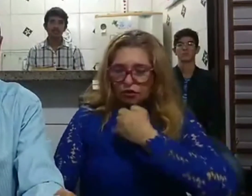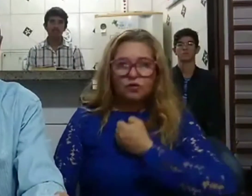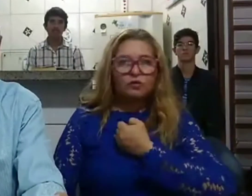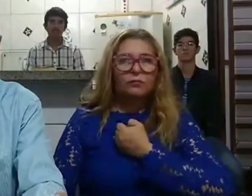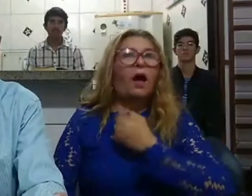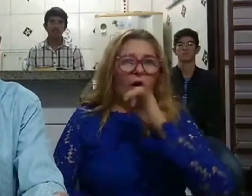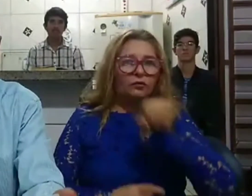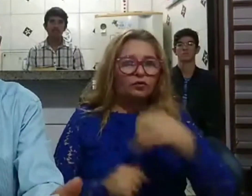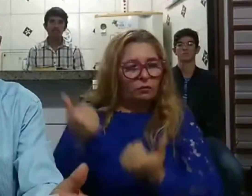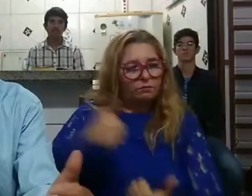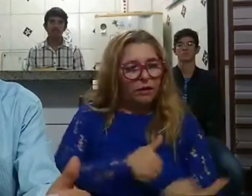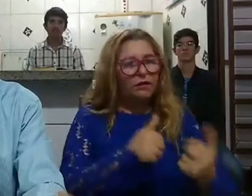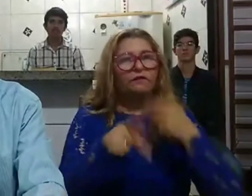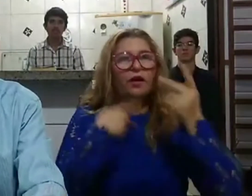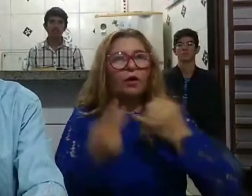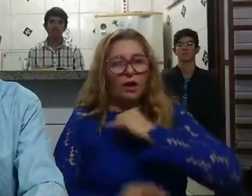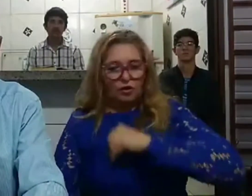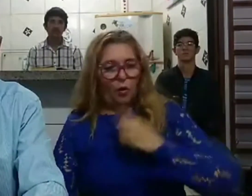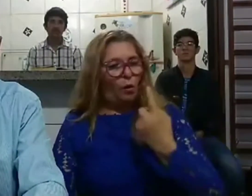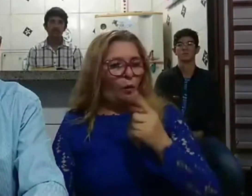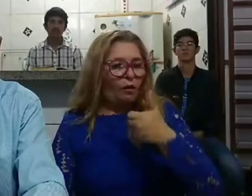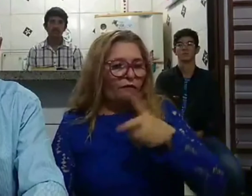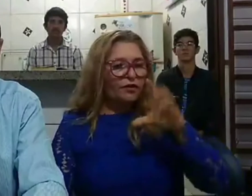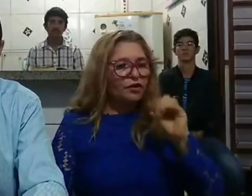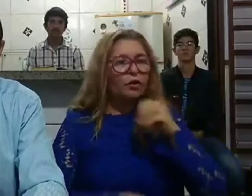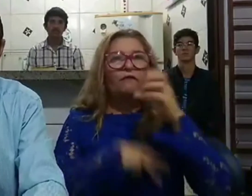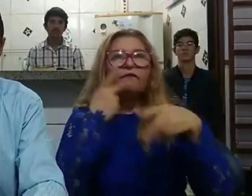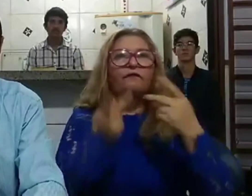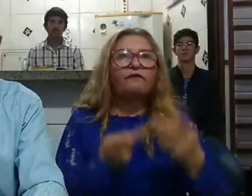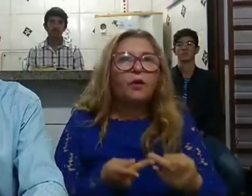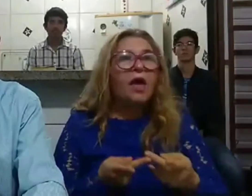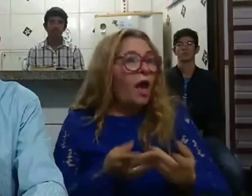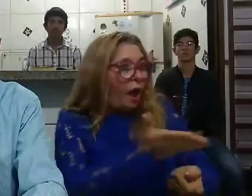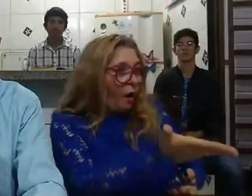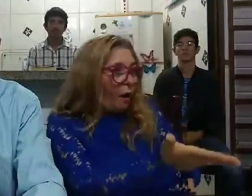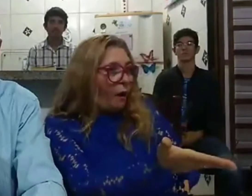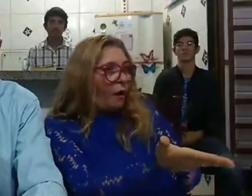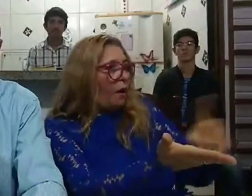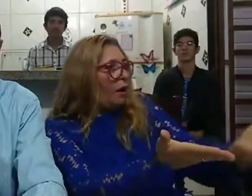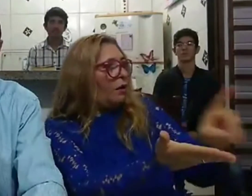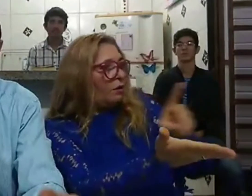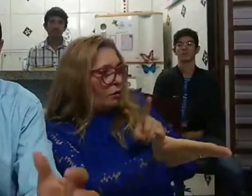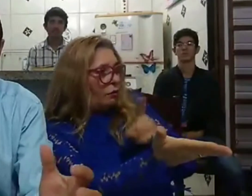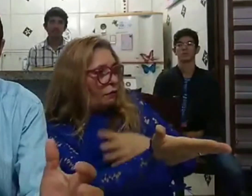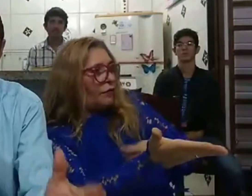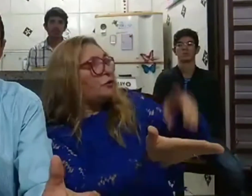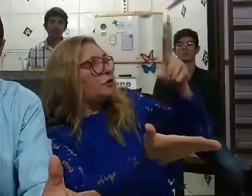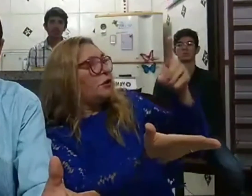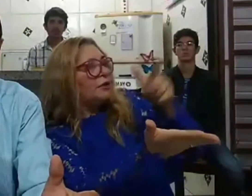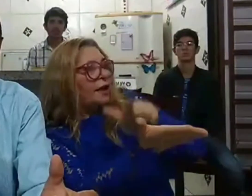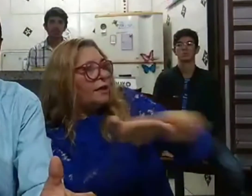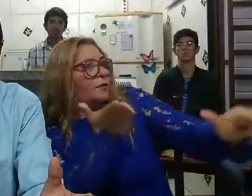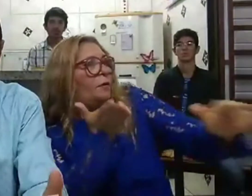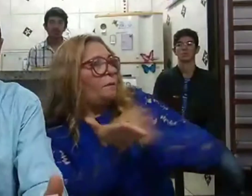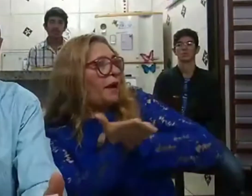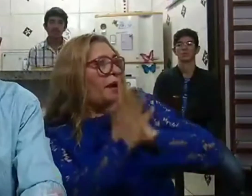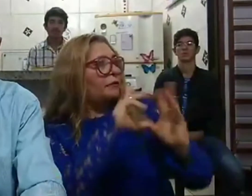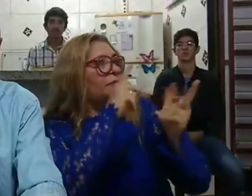Batista falou em João 1:29, dizendo: Eis o Cordeiro de Deus que tira